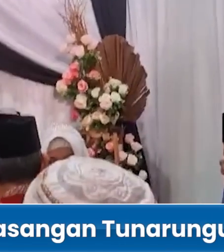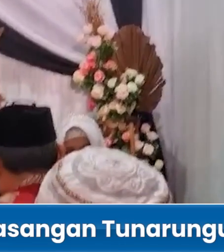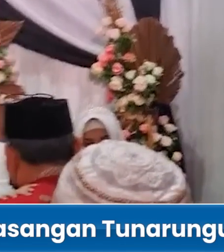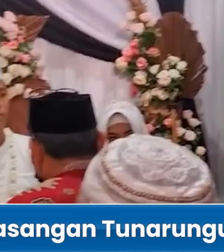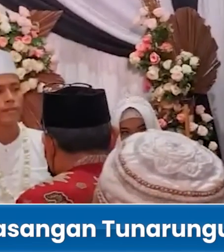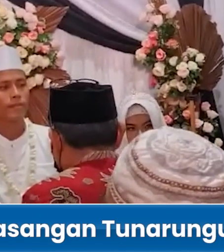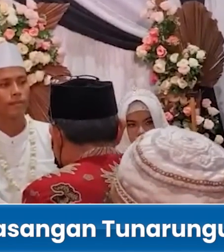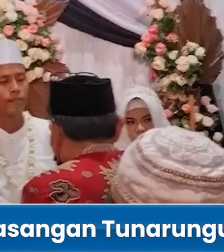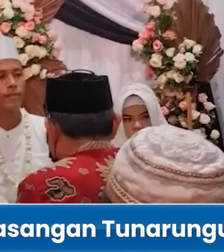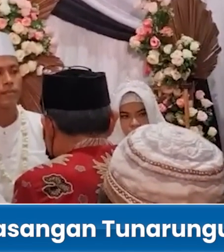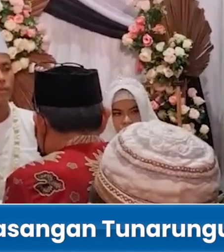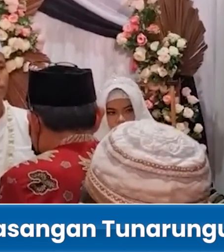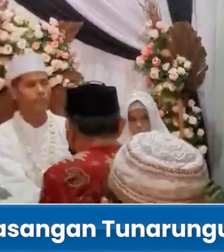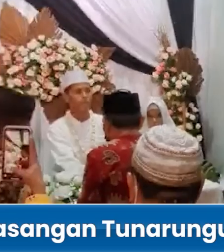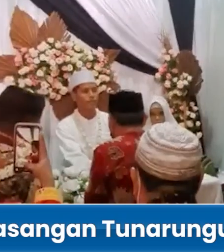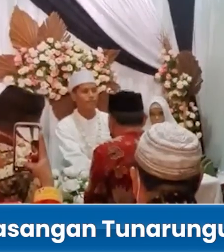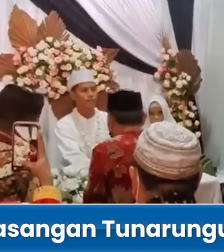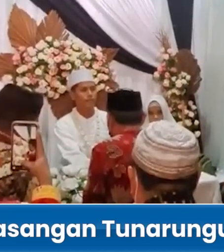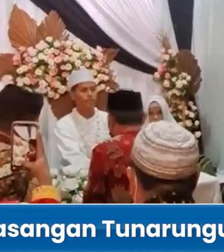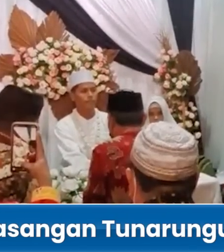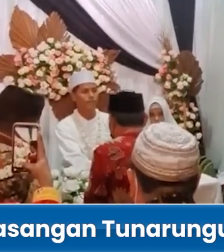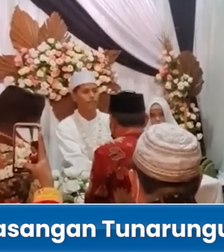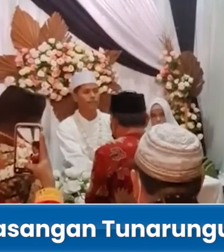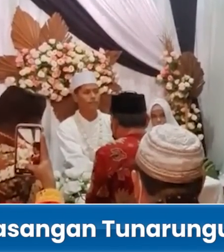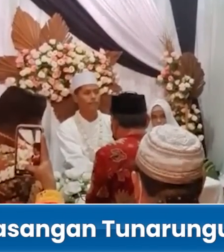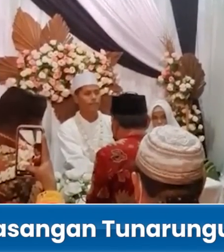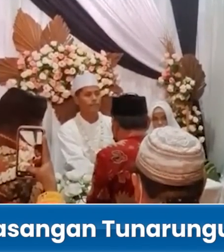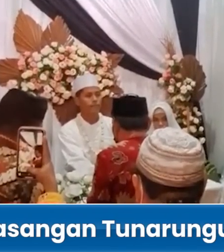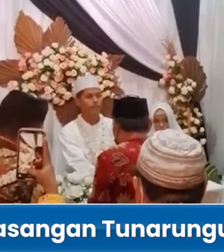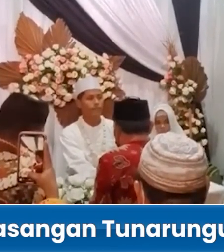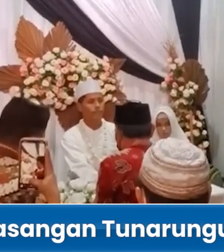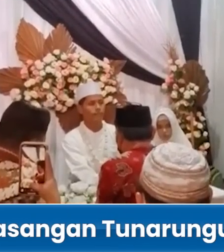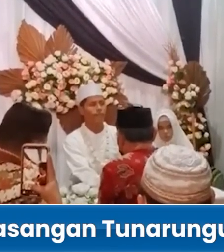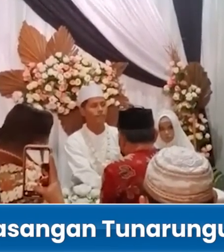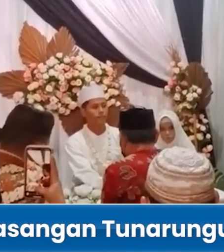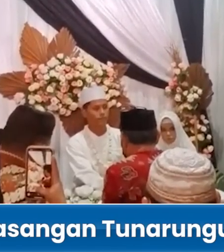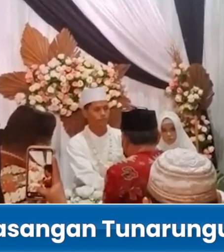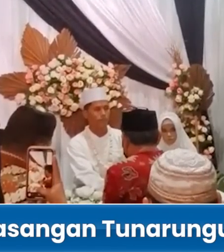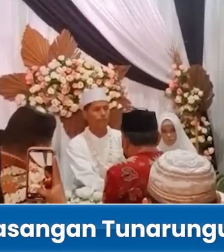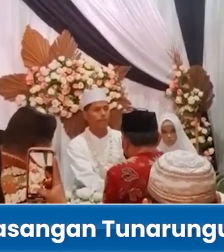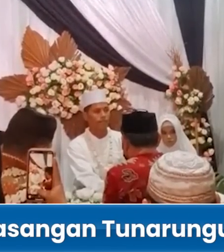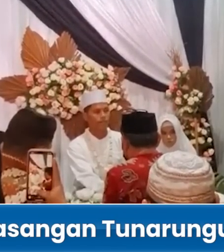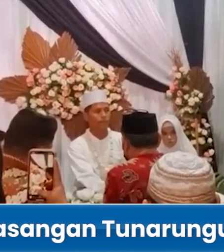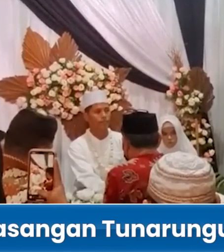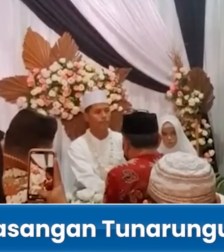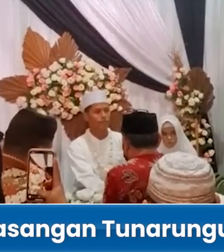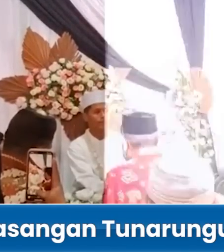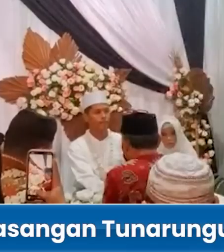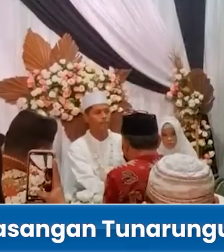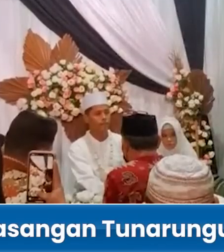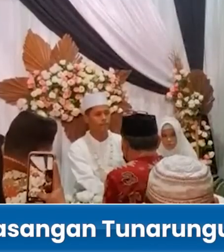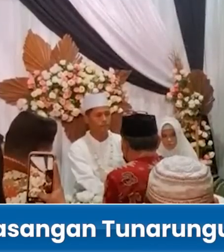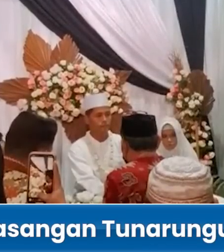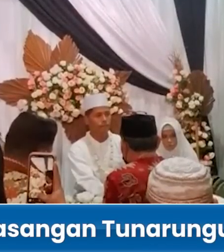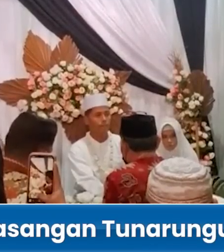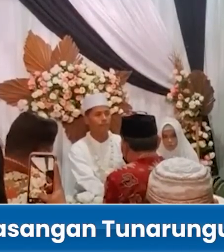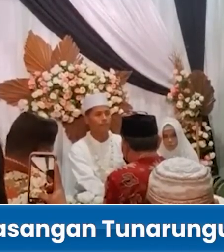pria, lain halnya dengan pernikahan langka sepasang pengantin di Tenggarong, Kabupaten Kutai Kartanegara ini. Dengan bantuan penerjemah